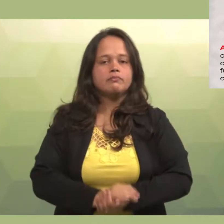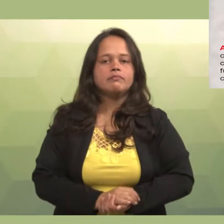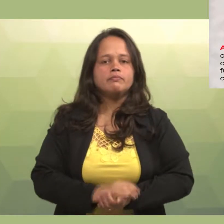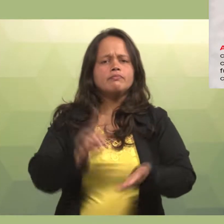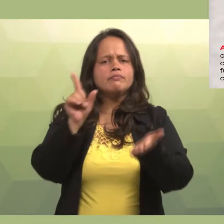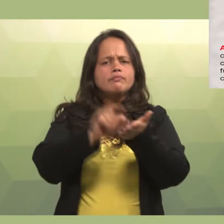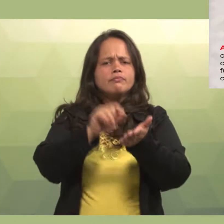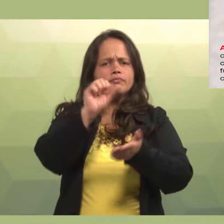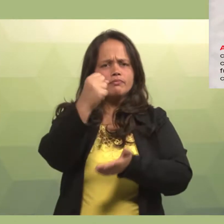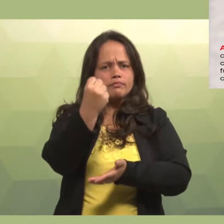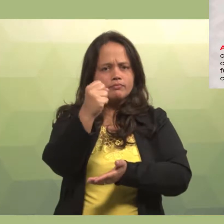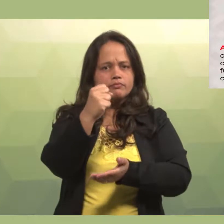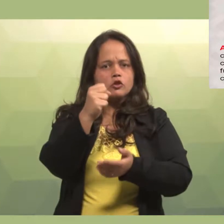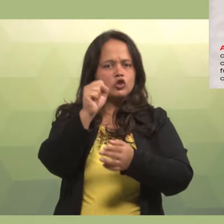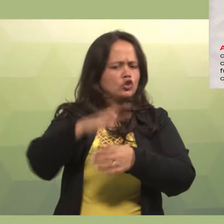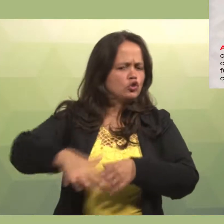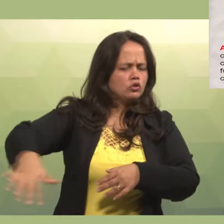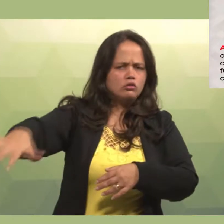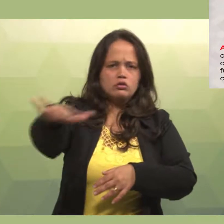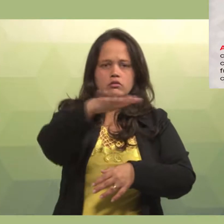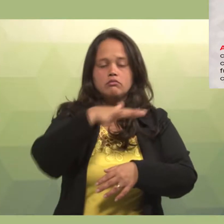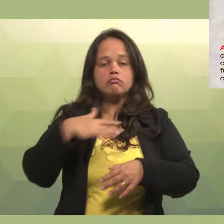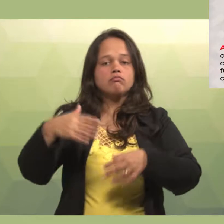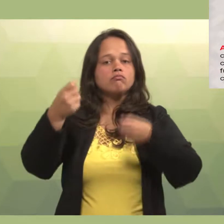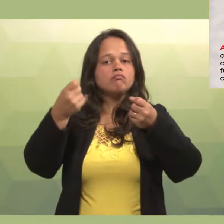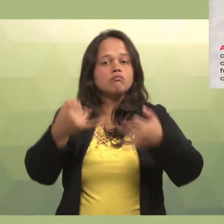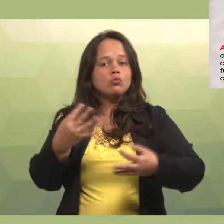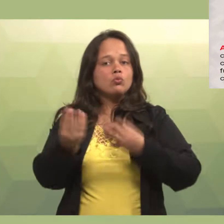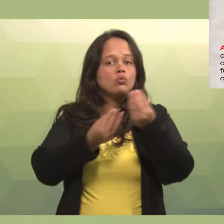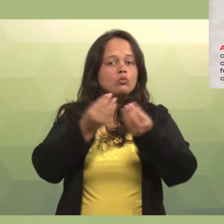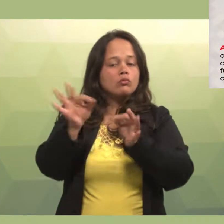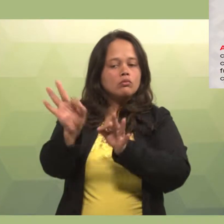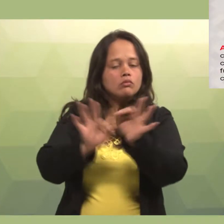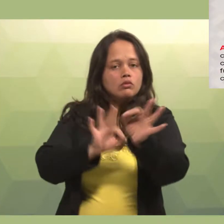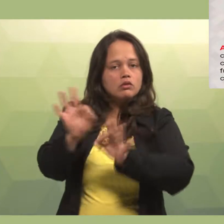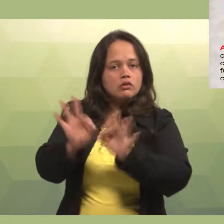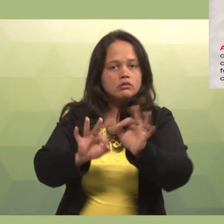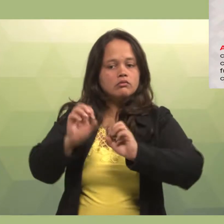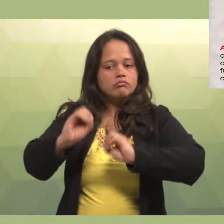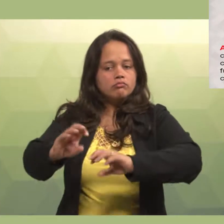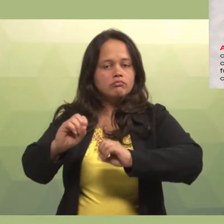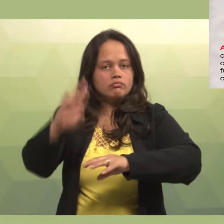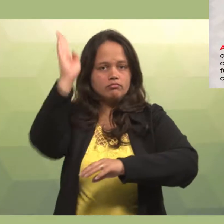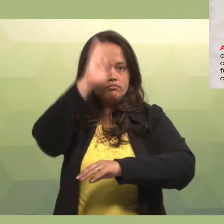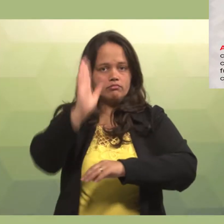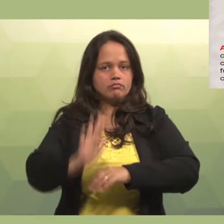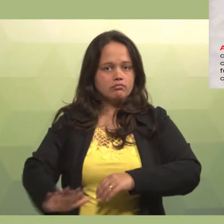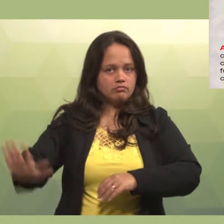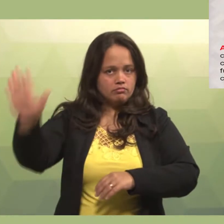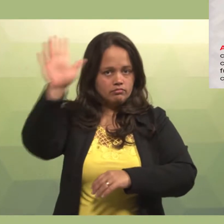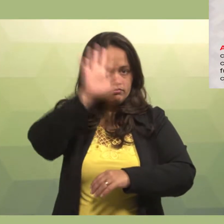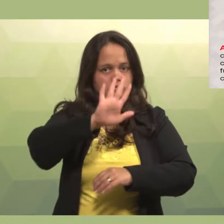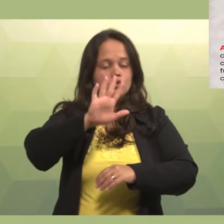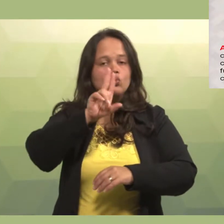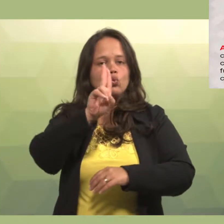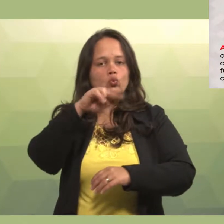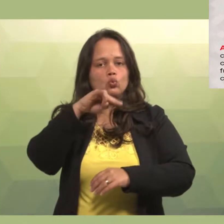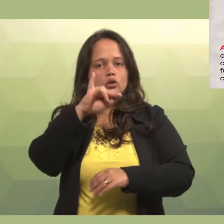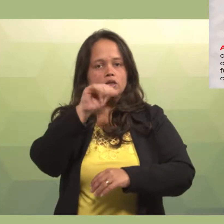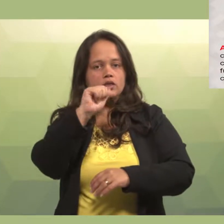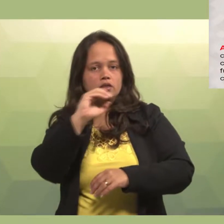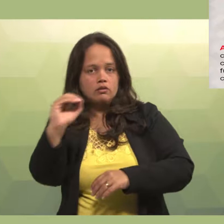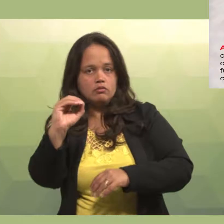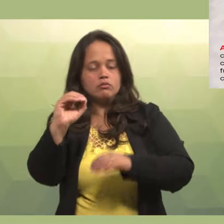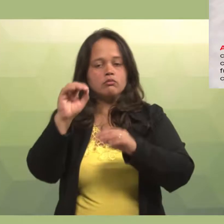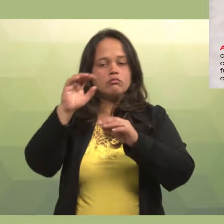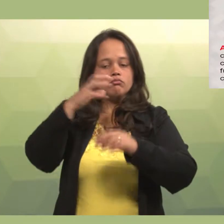8º, mais geral, rege a organização da educação nacional. A União, os estados, o